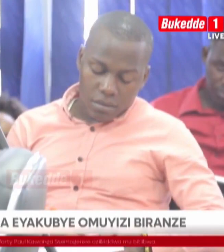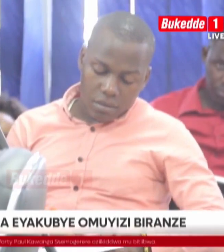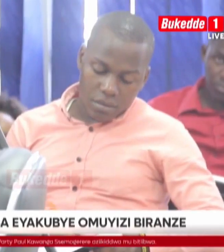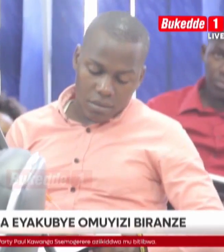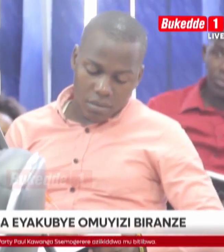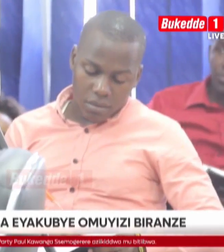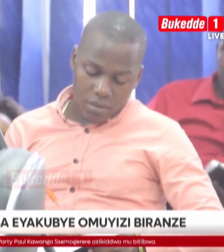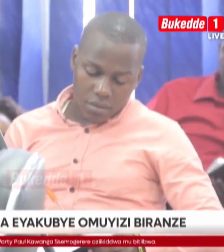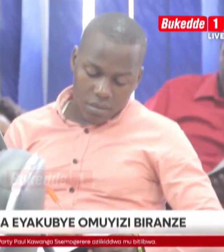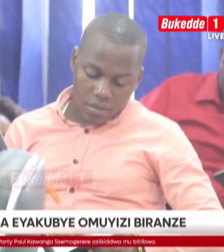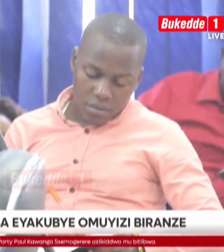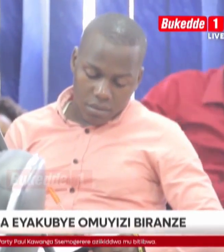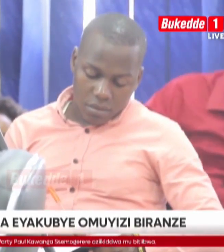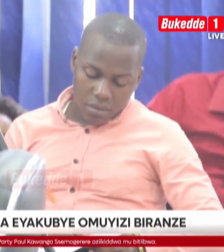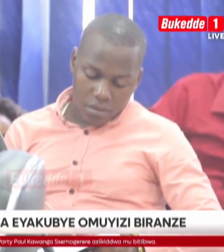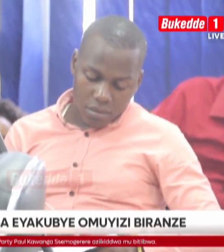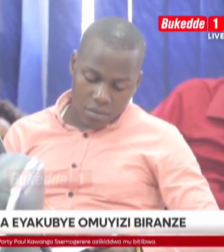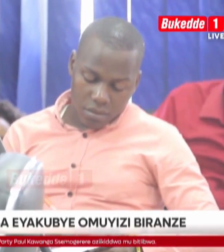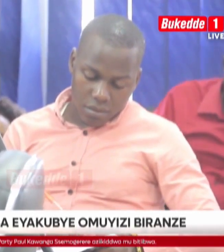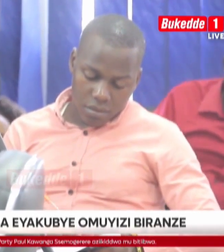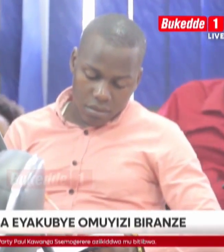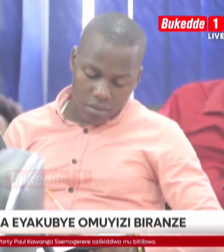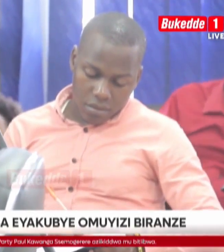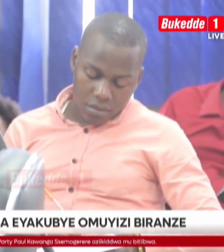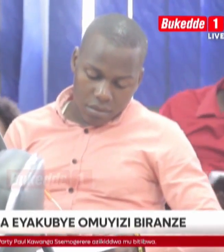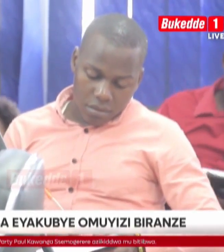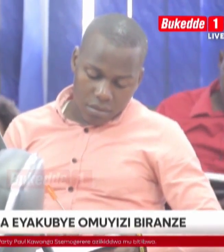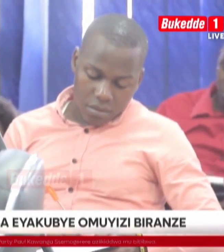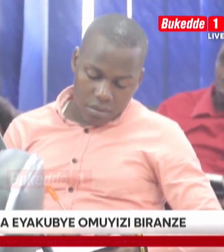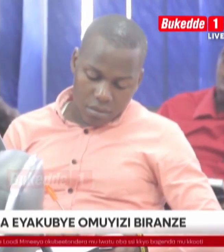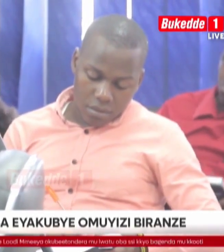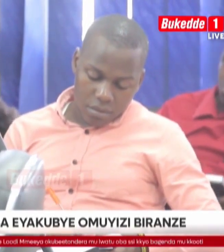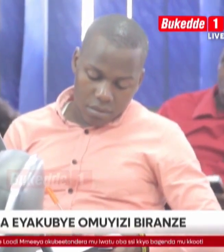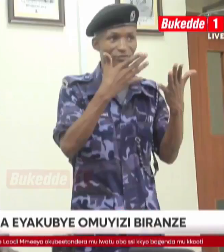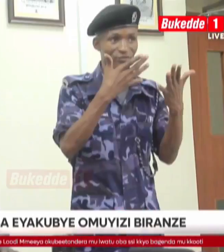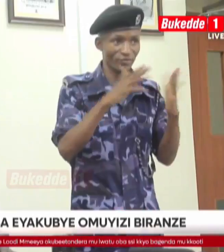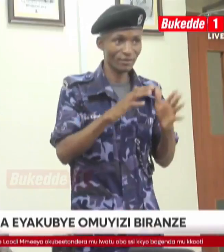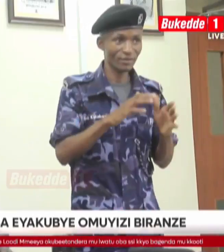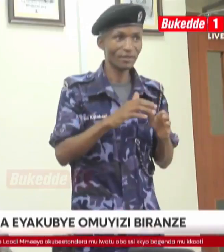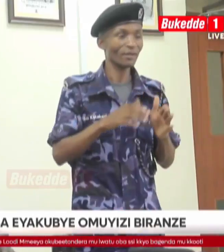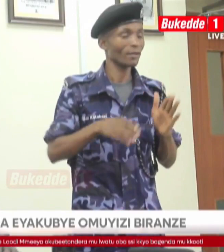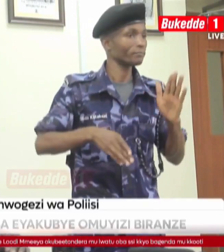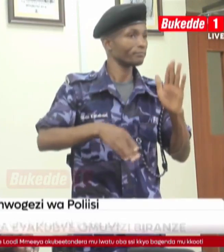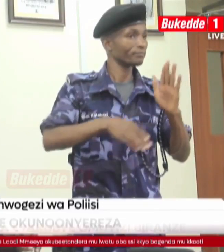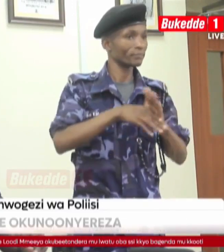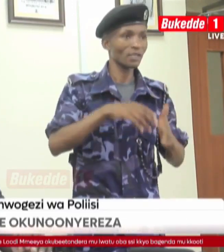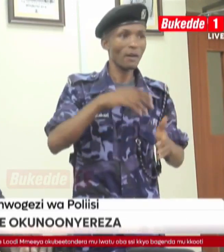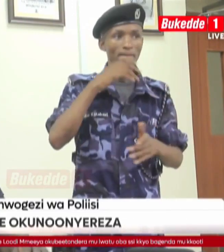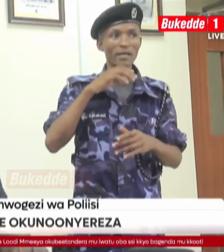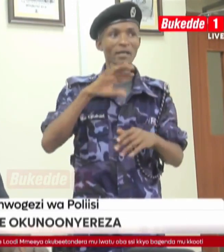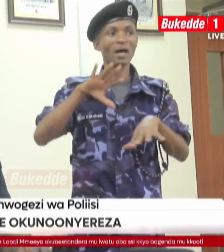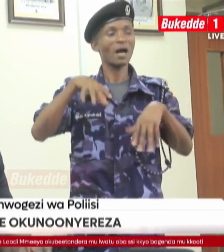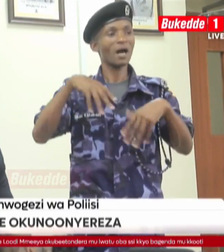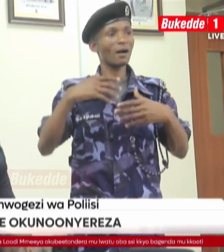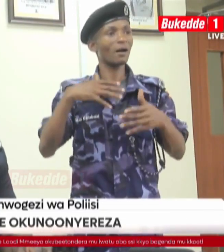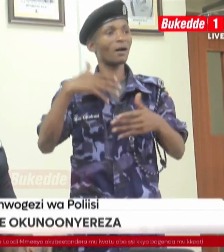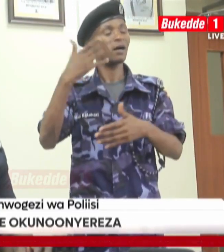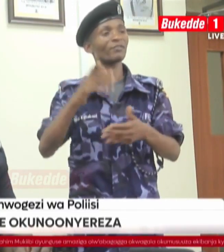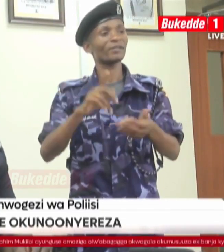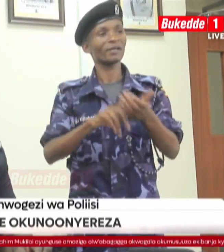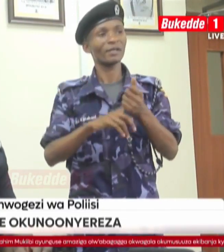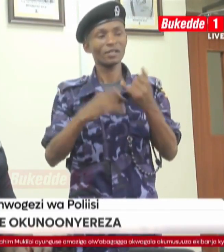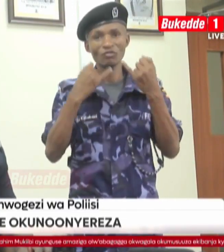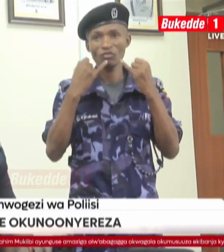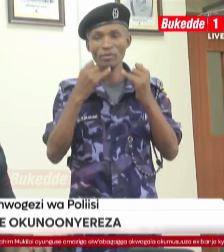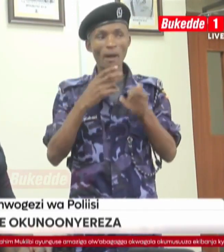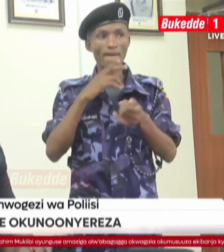ku yunivasite y'e Kabale nga naye kigambibwa nti aliko abawala bazaakako omukwano. Kula nti azze akozesa